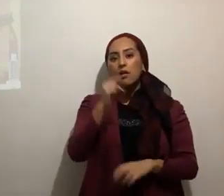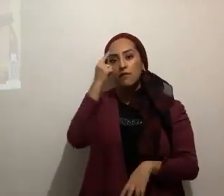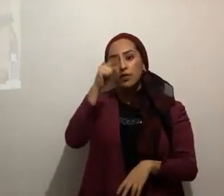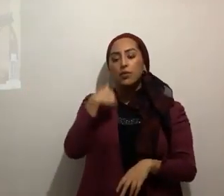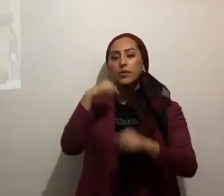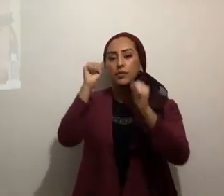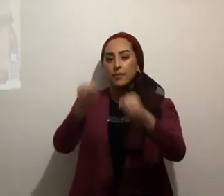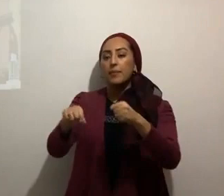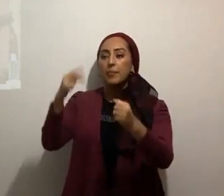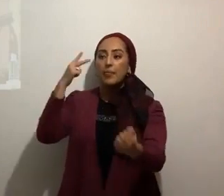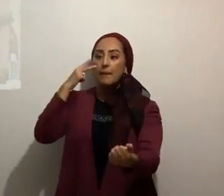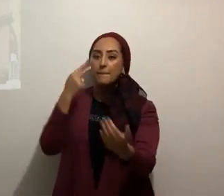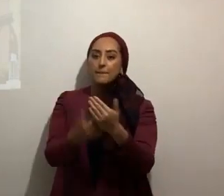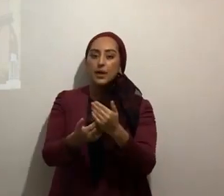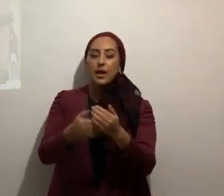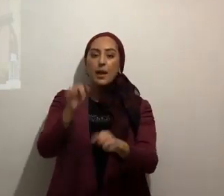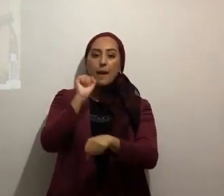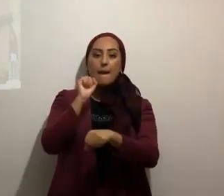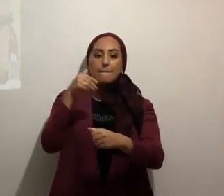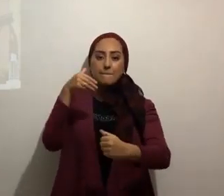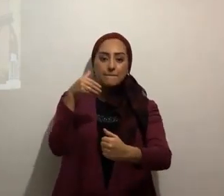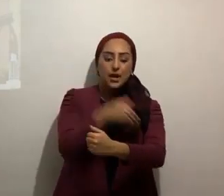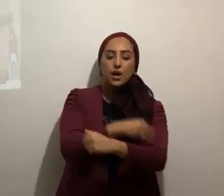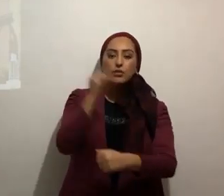atestiguar el poder de Yahweh.